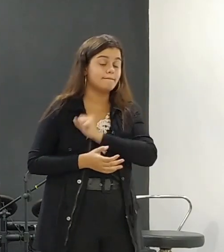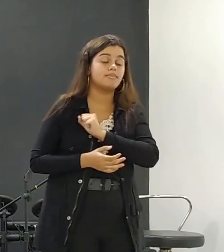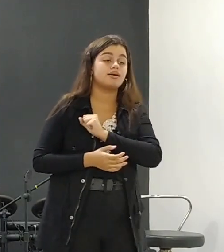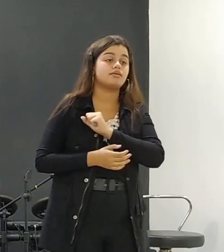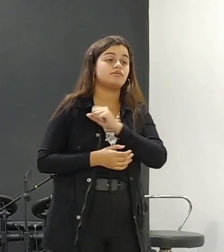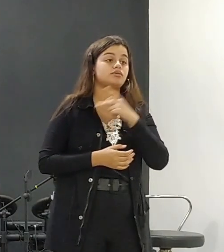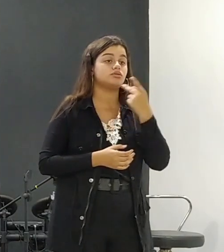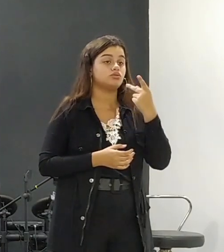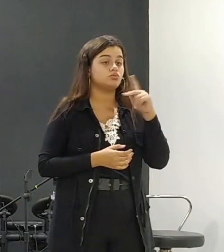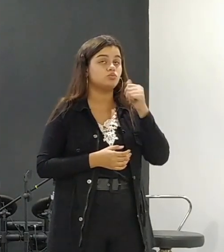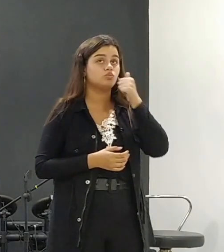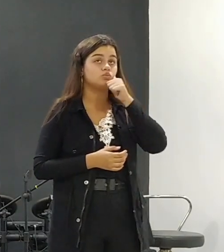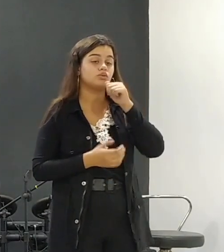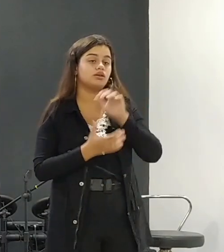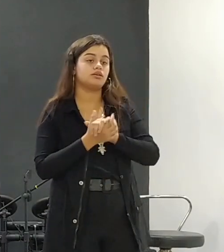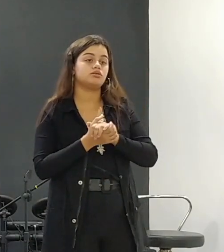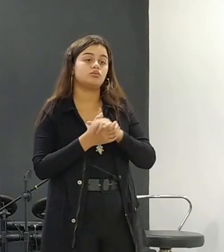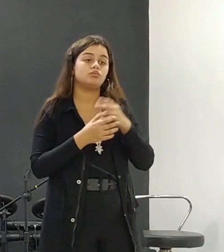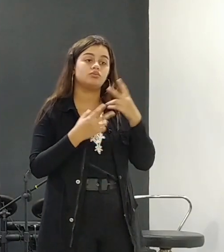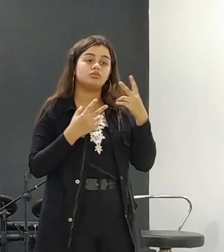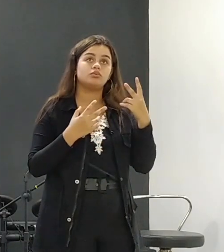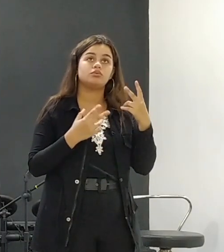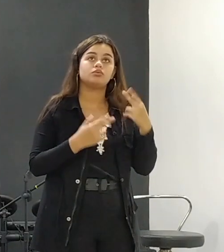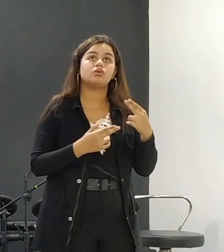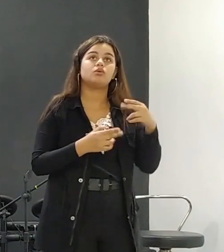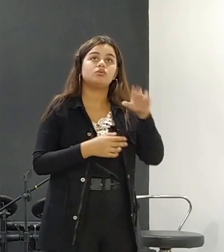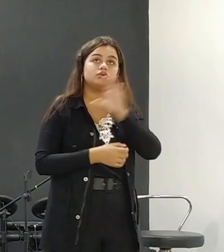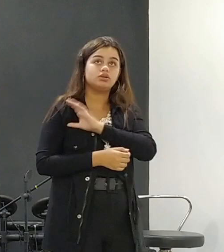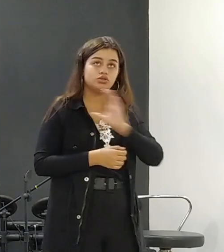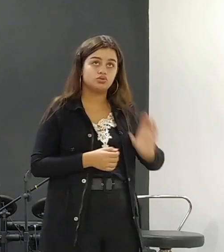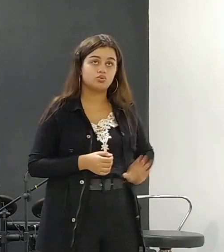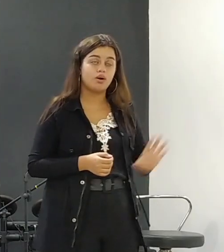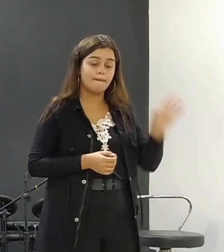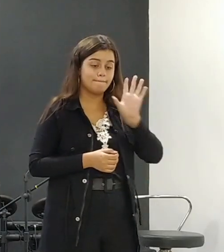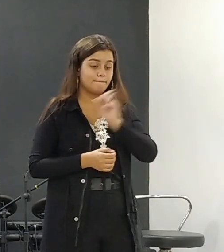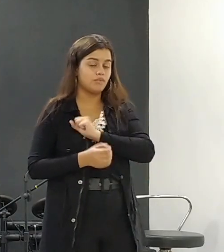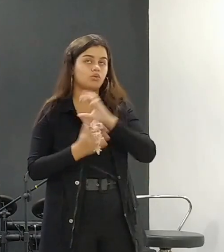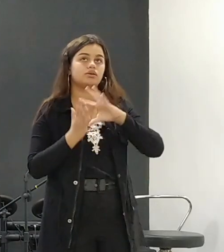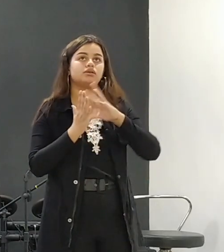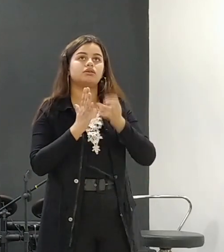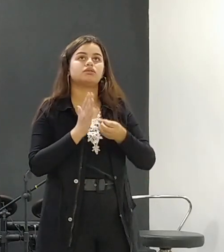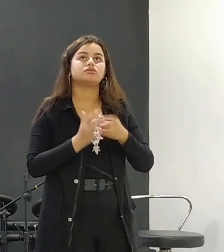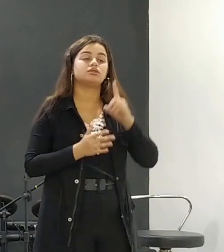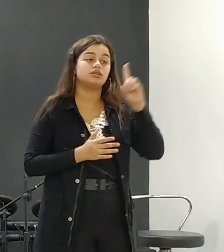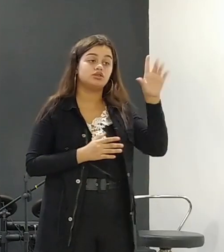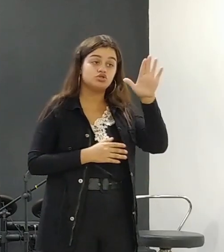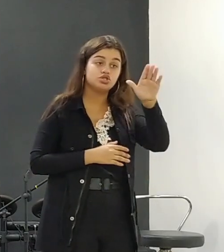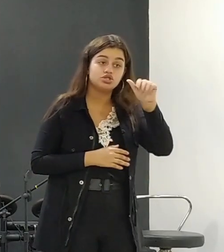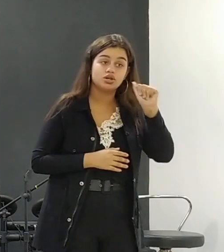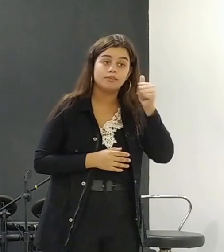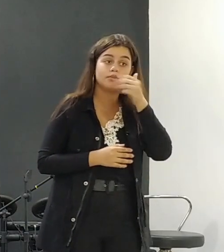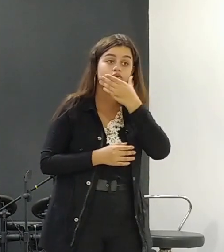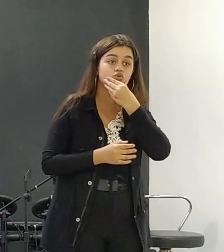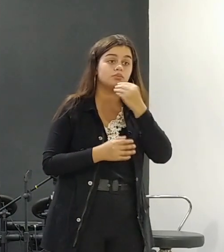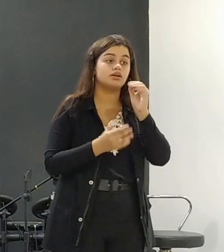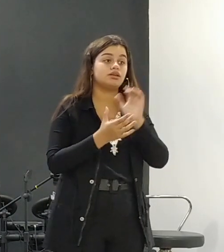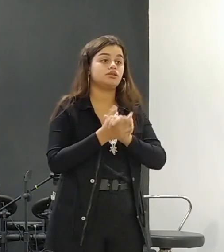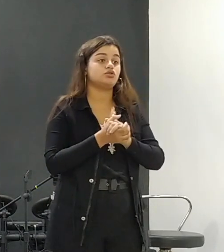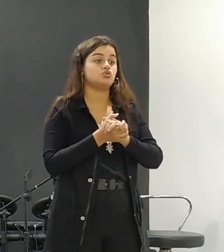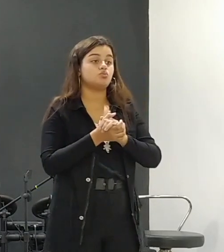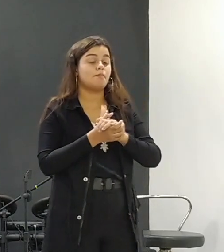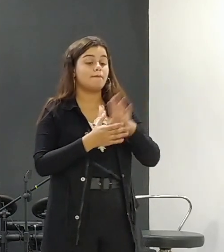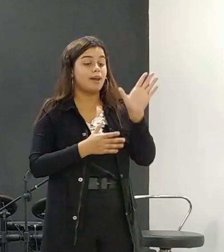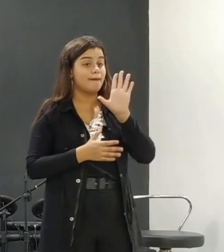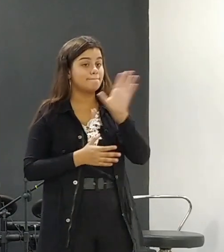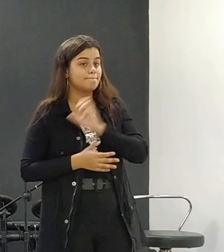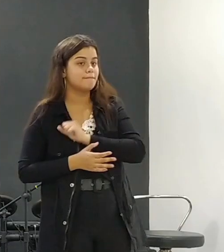Cristo amou a igreja e a si mesmo se entregou por ela. Deus chama os maridos para amar a sua esposa.